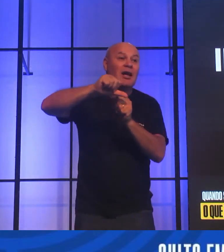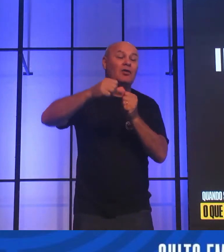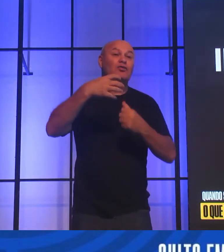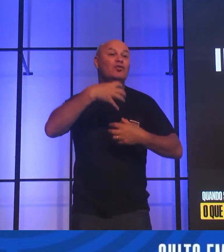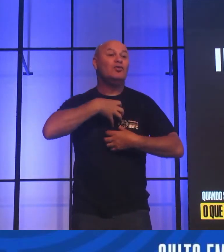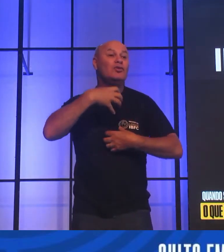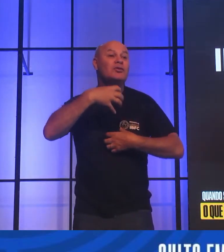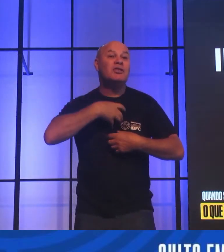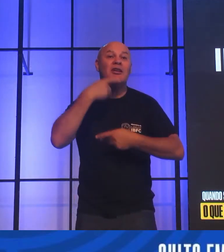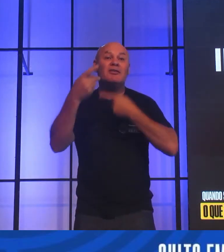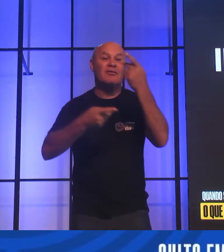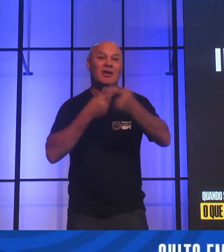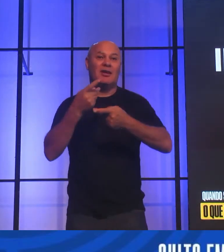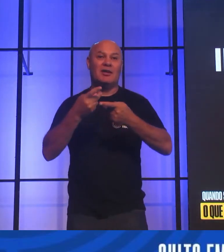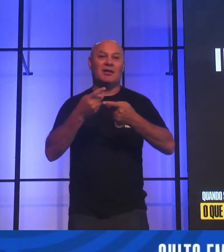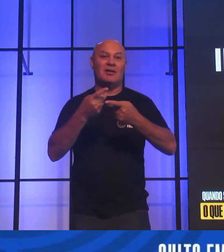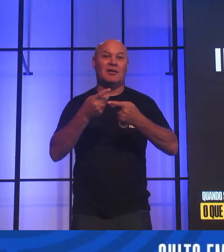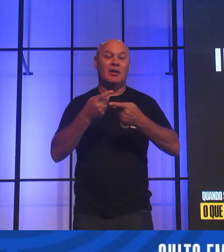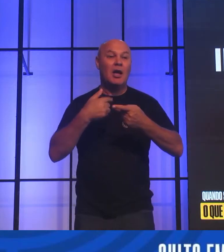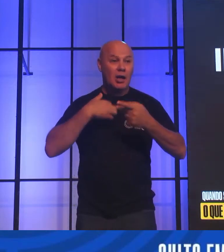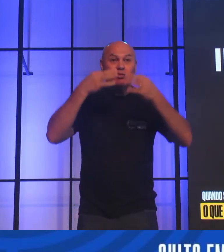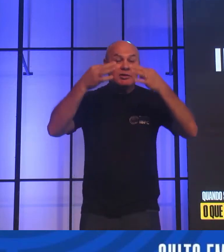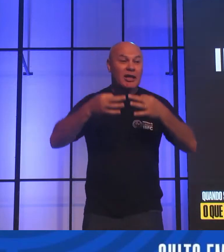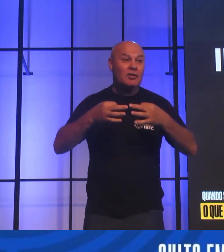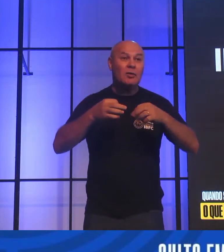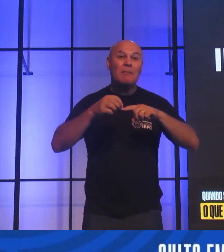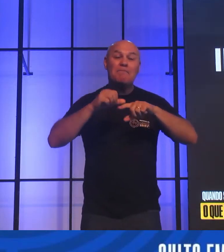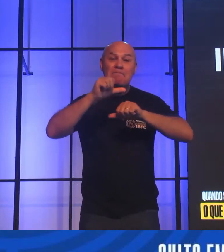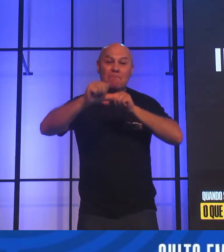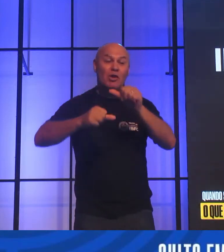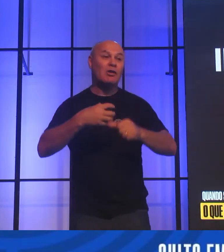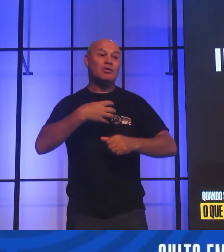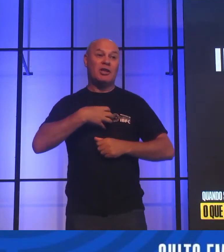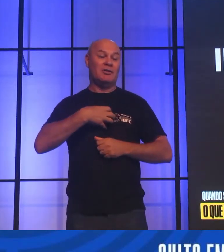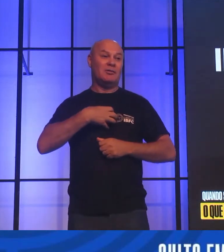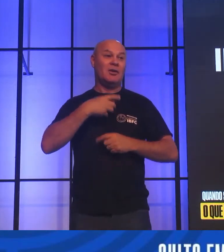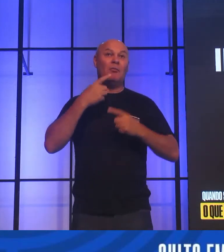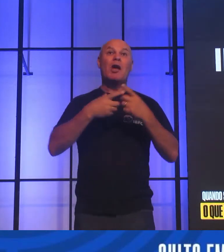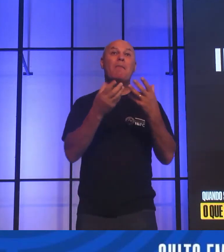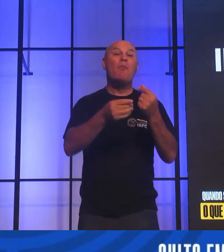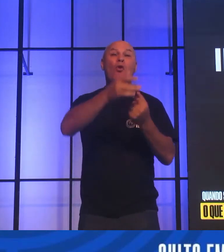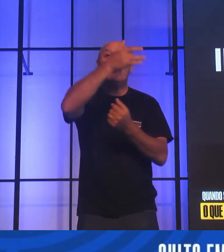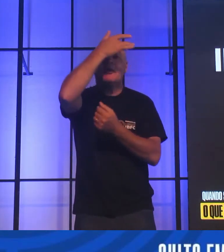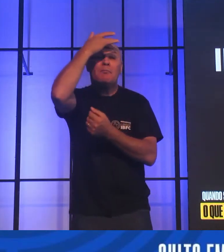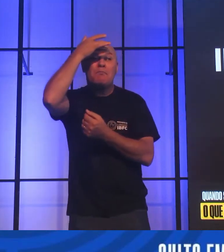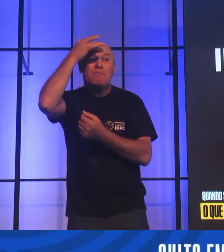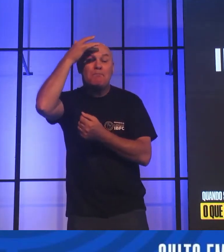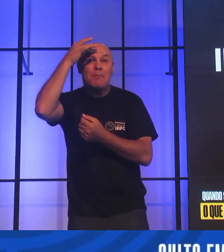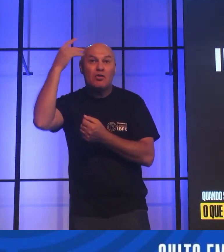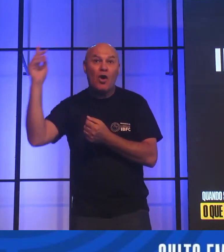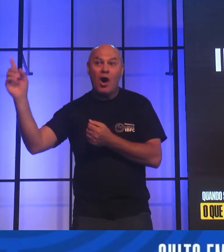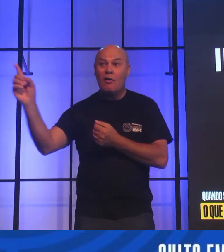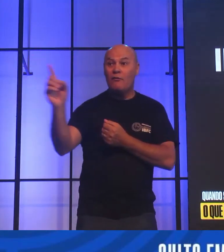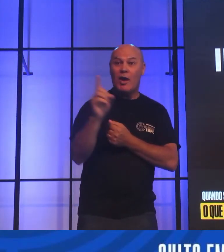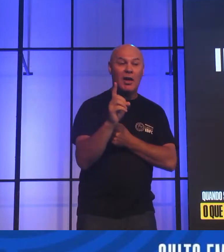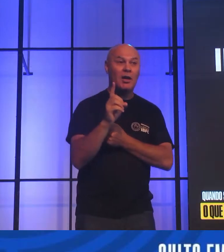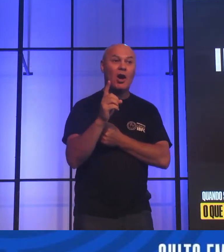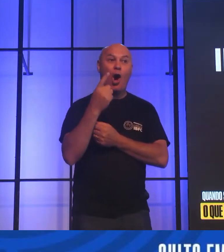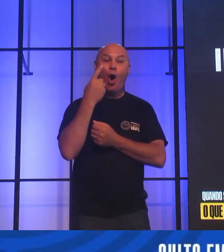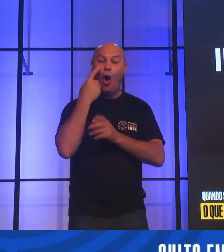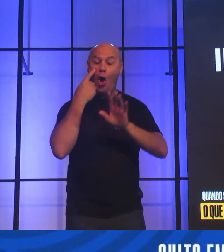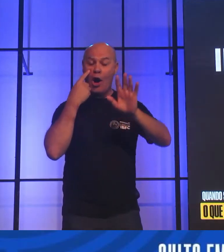Não sei se foi de tanto ter que pedir desculpa, porque a pior coisa que tem, vamos ser